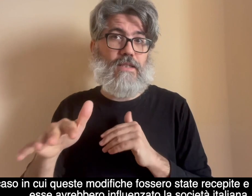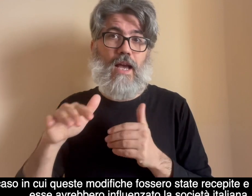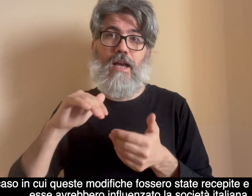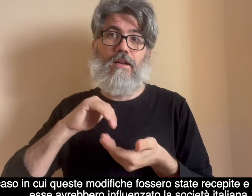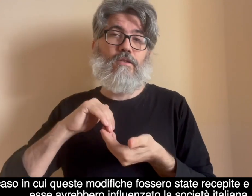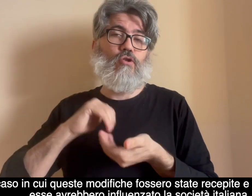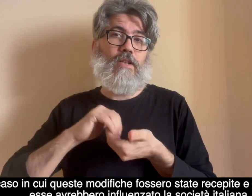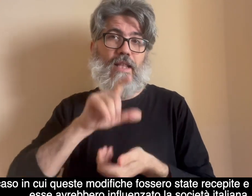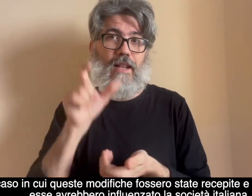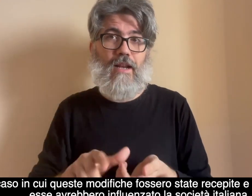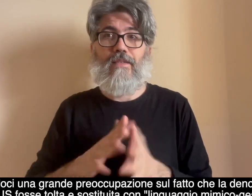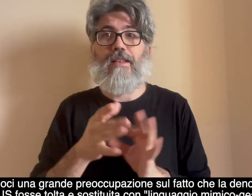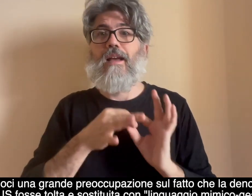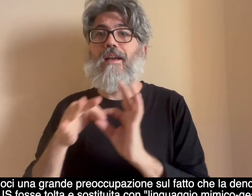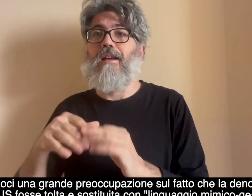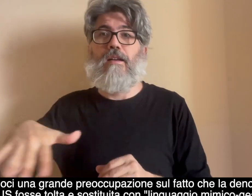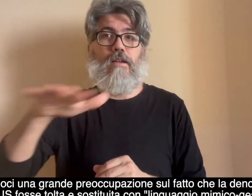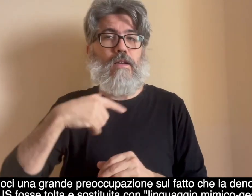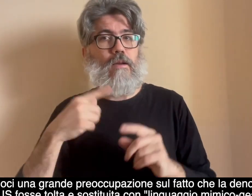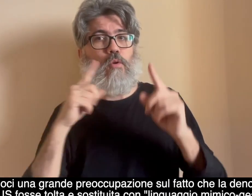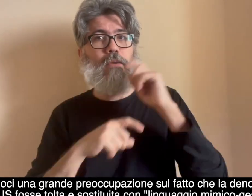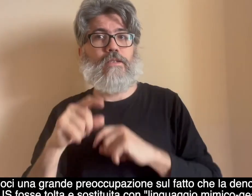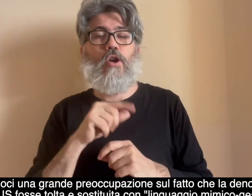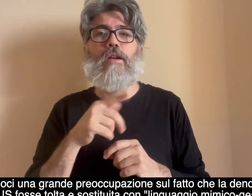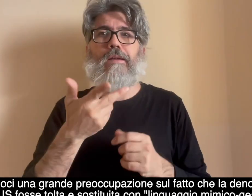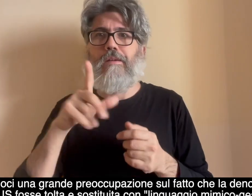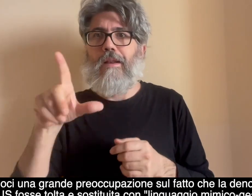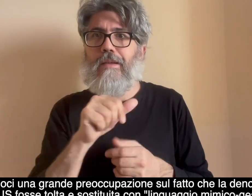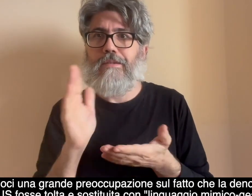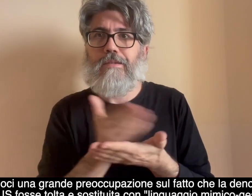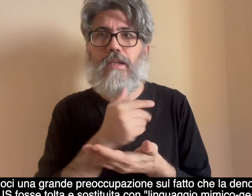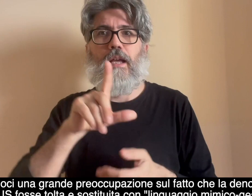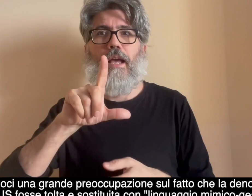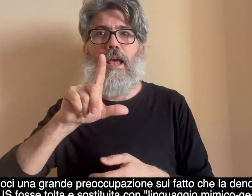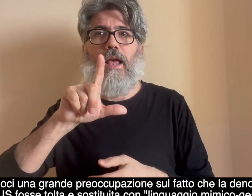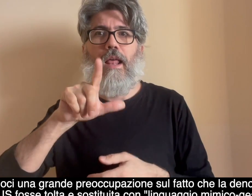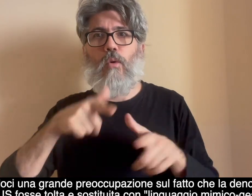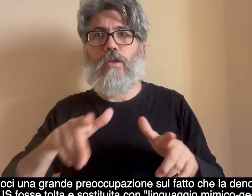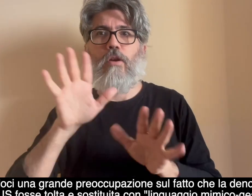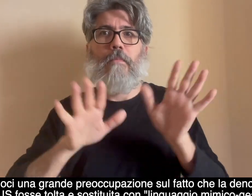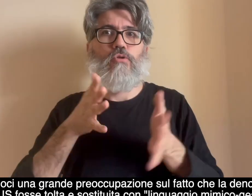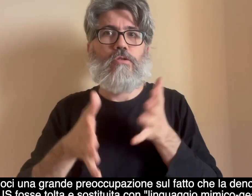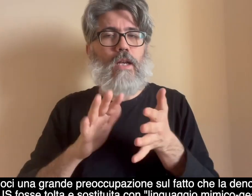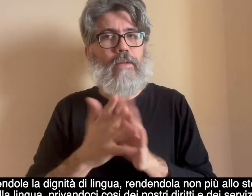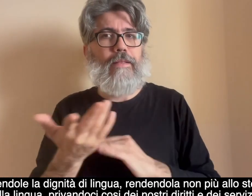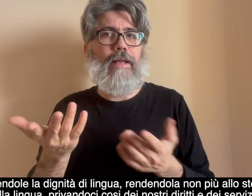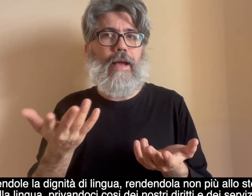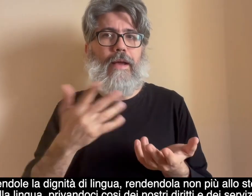italiana dando c'è una grande preoccupazione sul fatto che la denominazione liszt fosse tolta e sostituita con linguaggio mimico